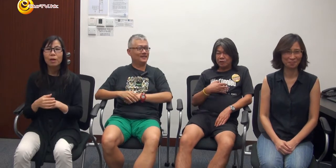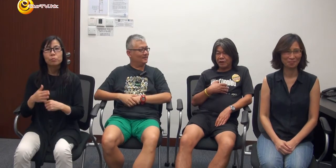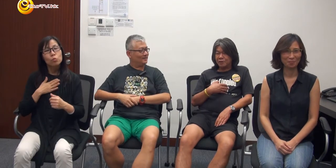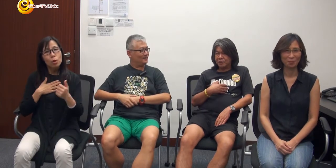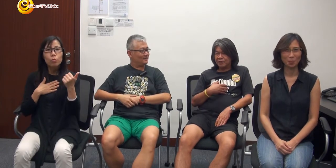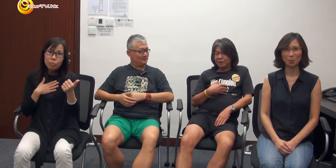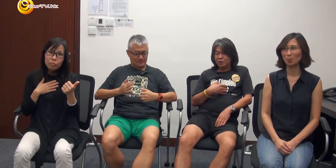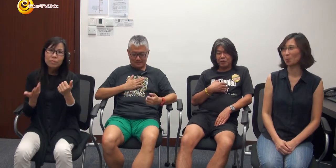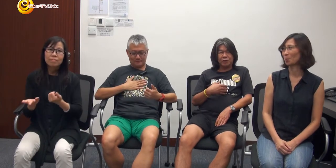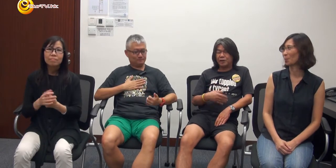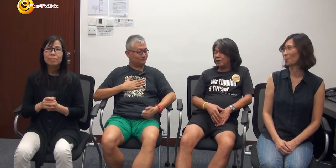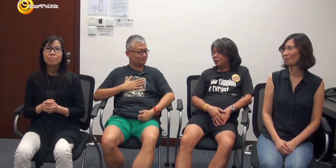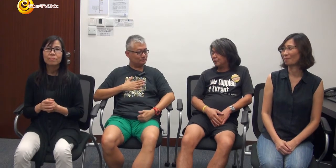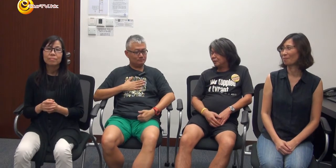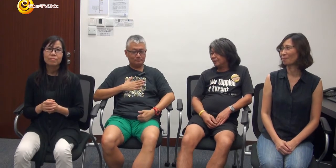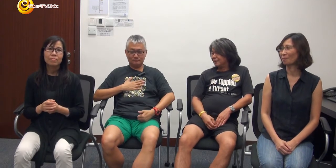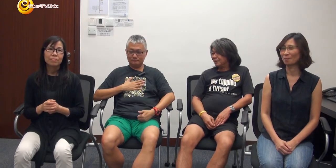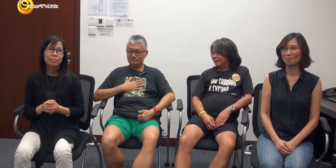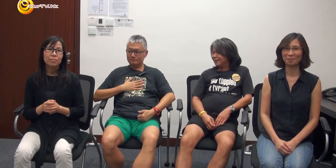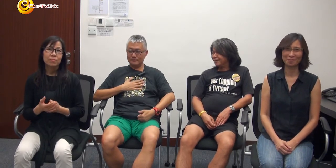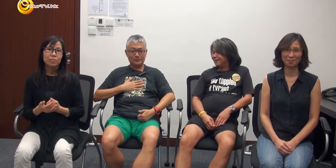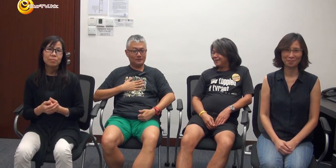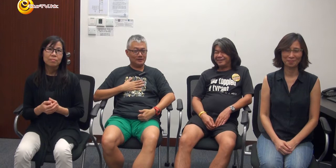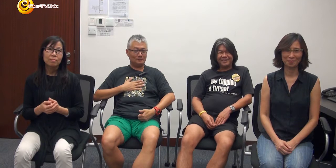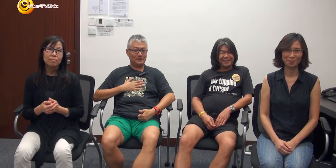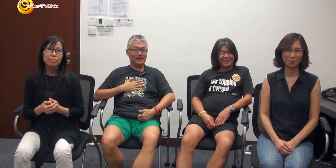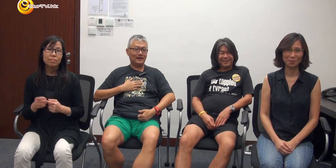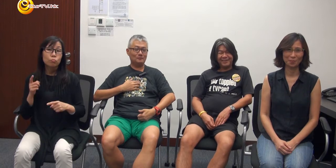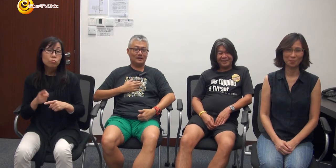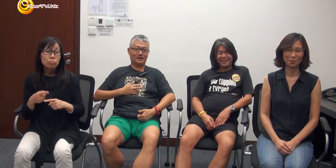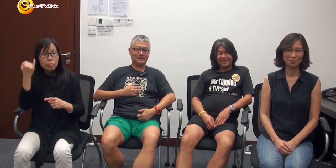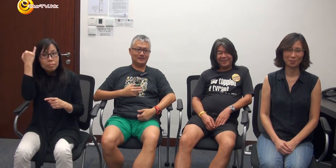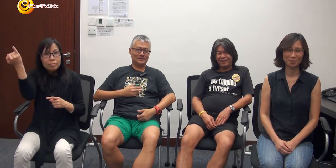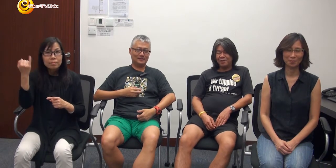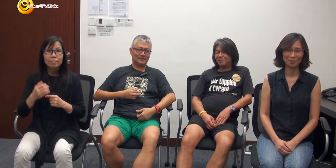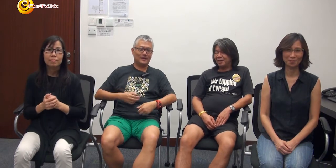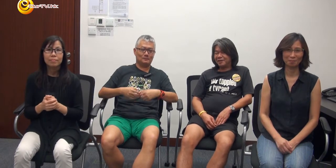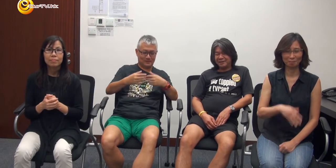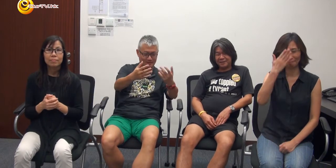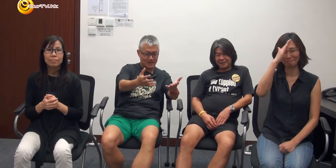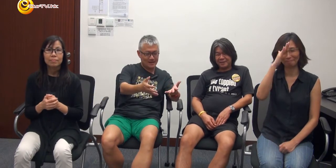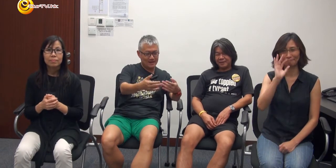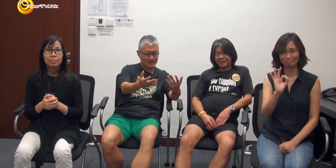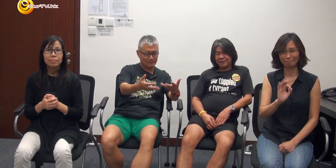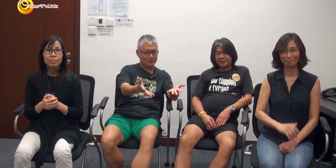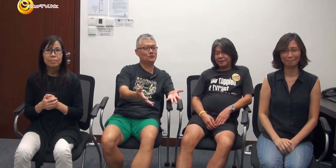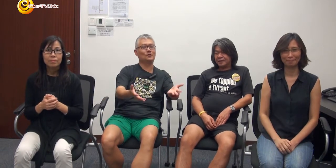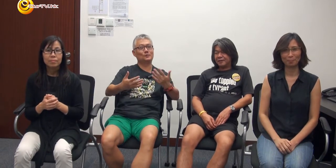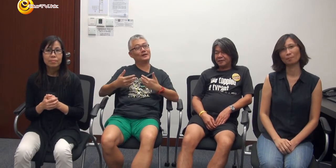港大嚟嘅咩？唔係港大三啊， 咁呢個真係唔知啦，咁啊，即係。葉議員做，我咪跟